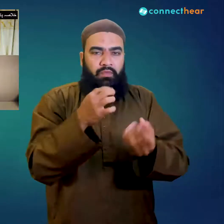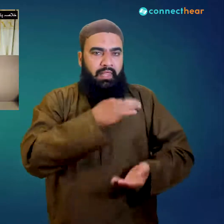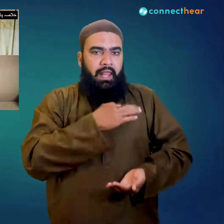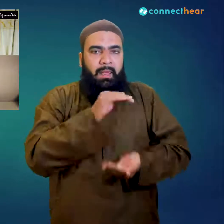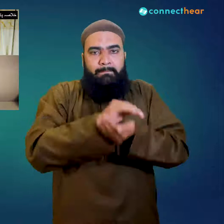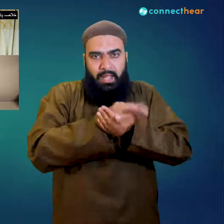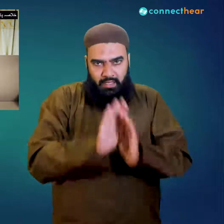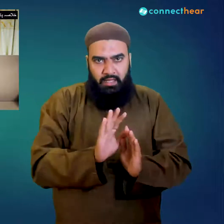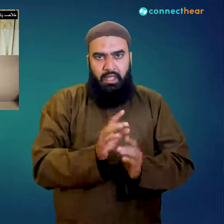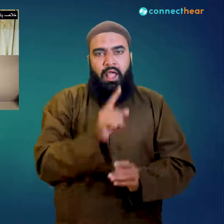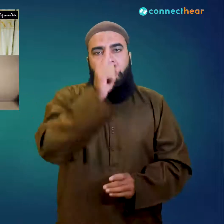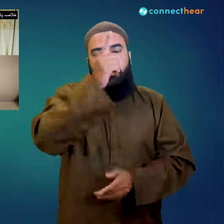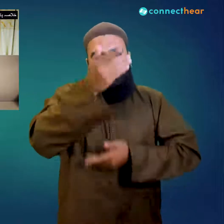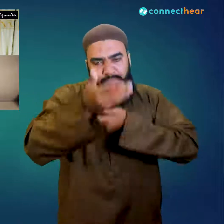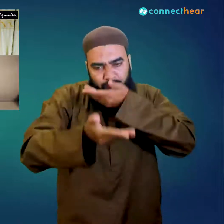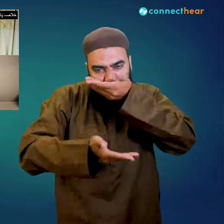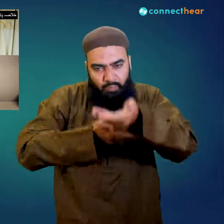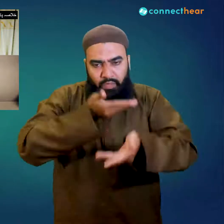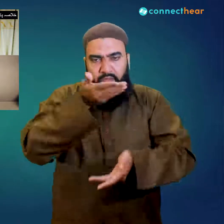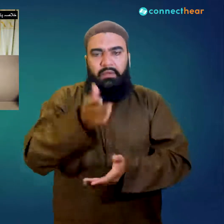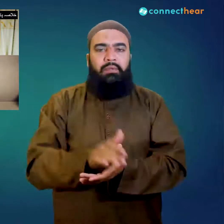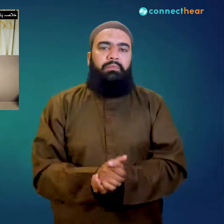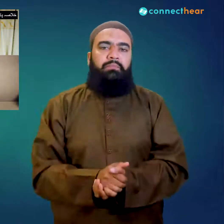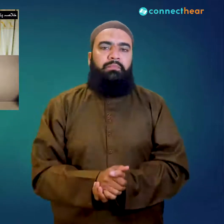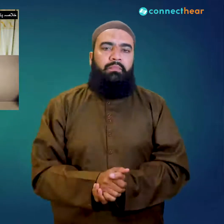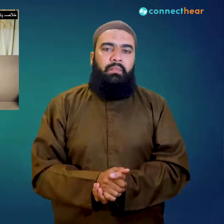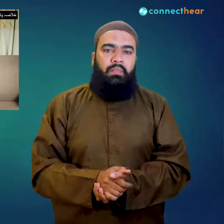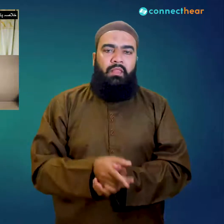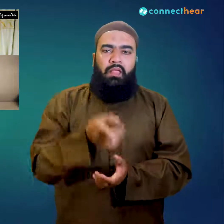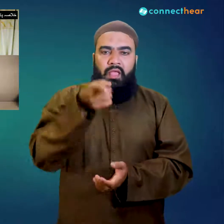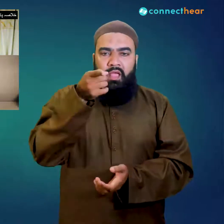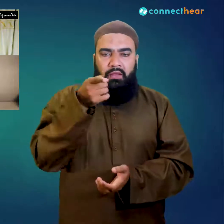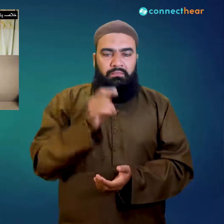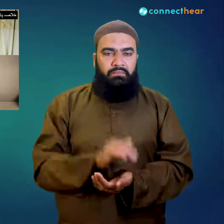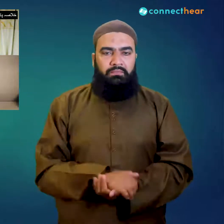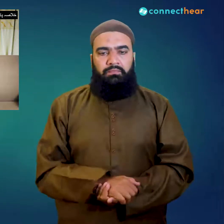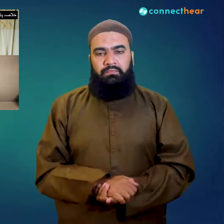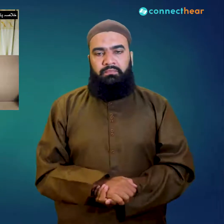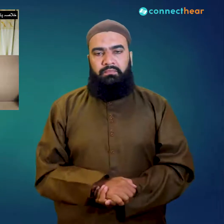پہلے، اللہ رب العزت نے آپ صلی اللہ علیہ وسلم سے فرما دیا